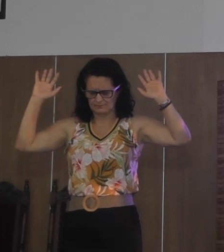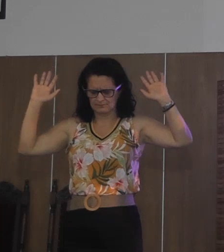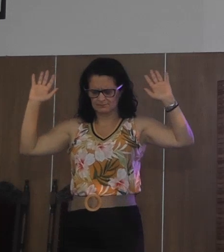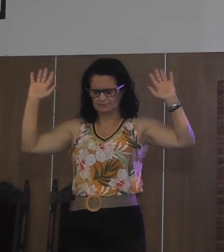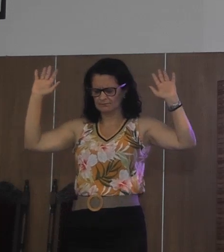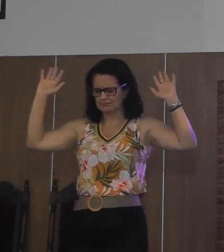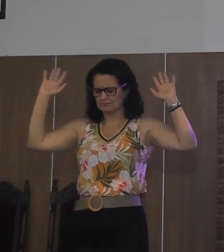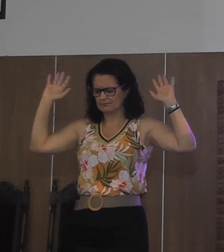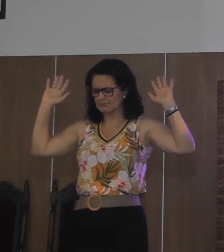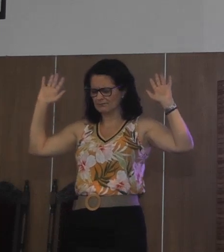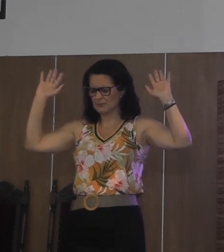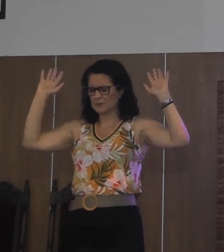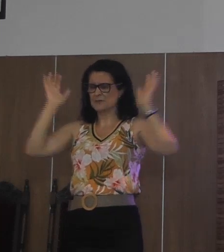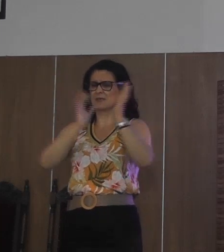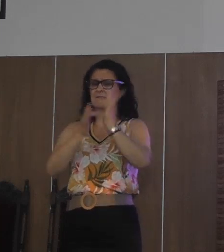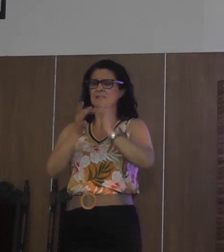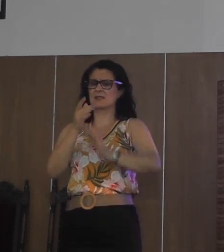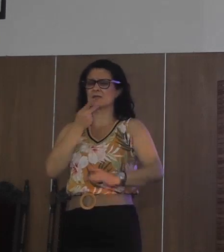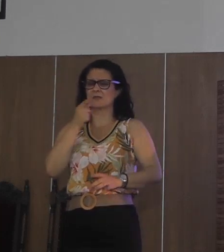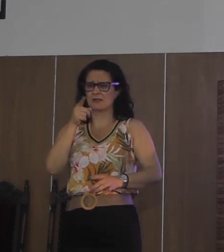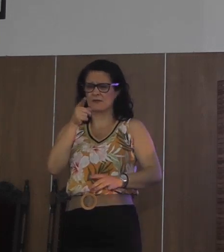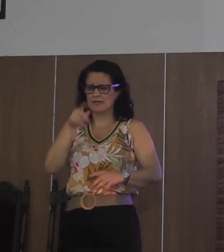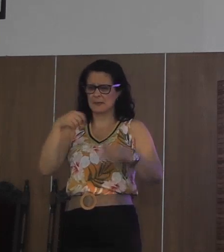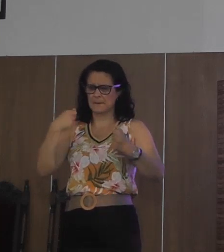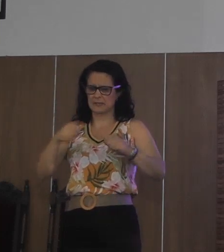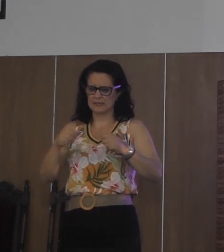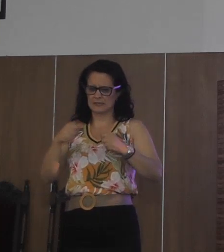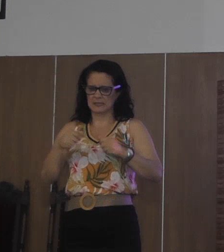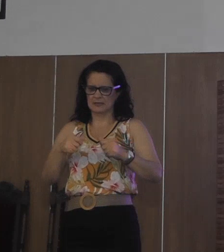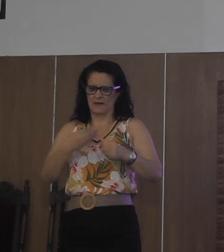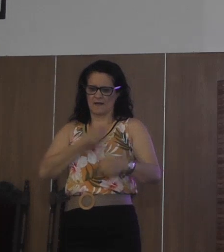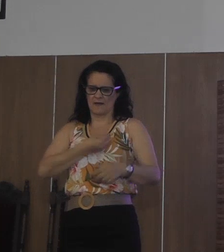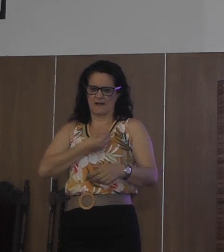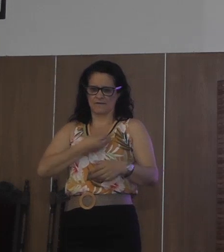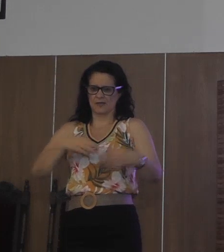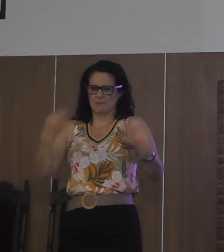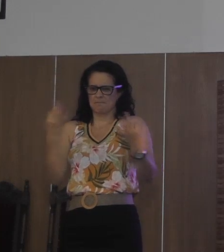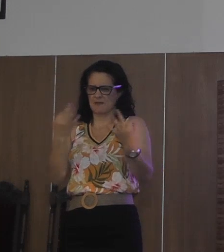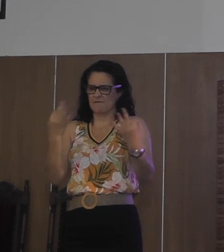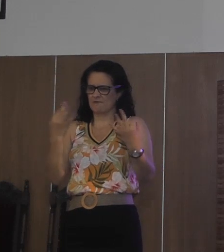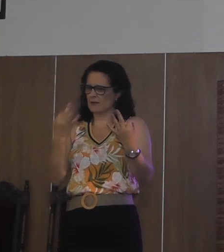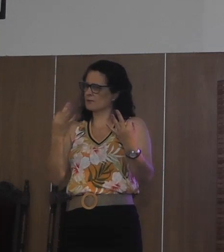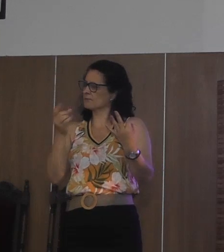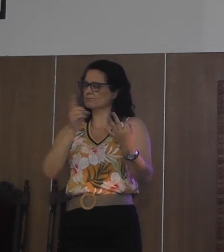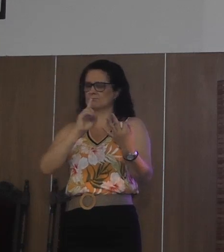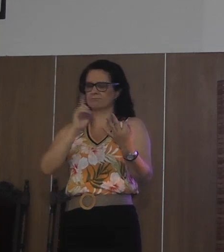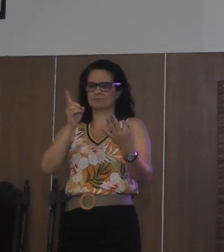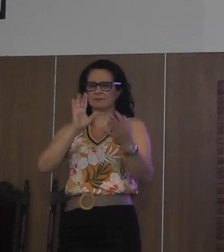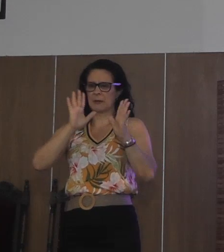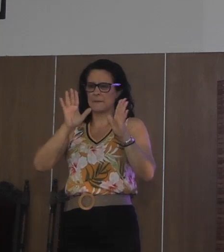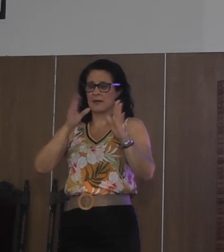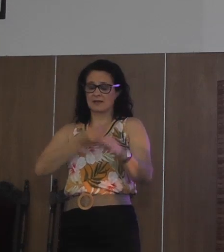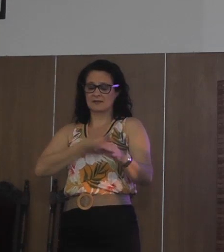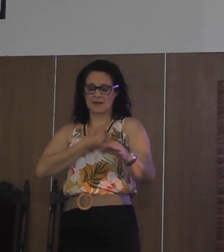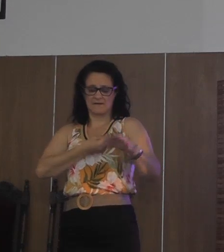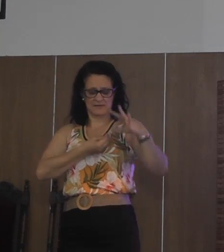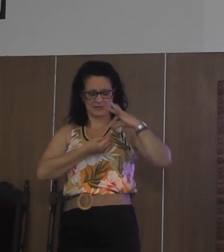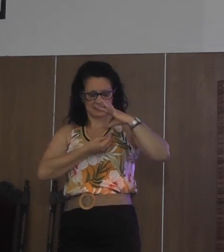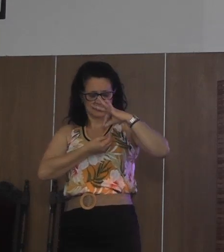Jesus nunca pediu perfeição de ninguém. Ele falou assim, sede santos, como eu também sou santo.